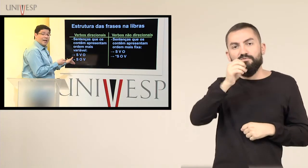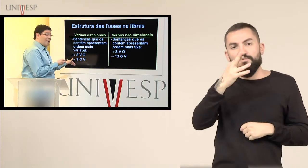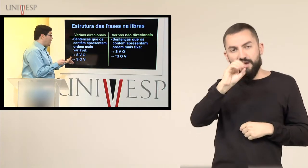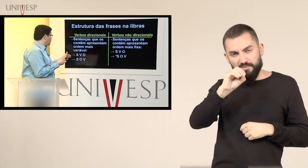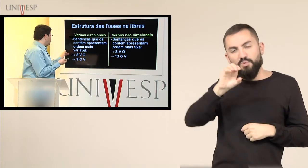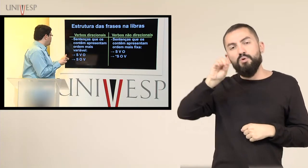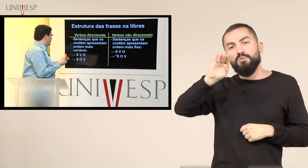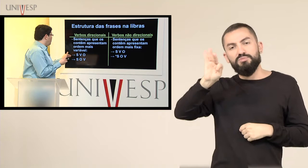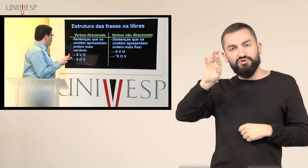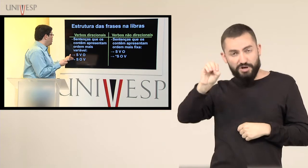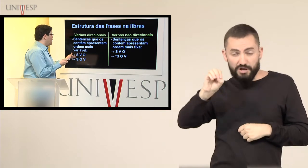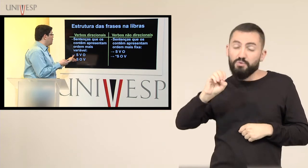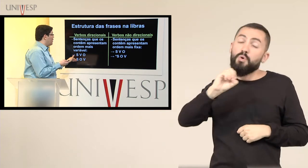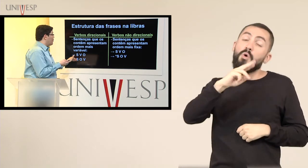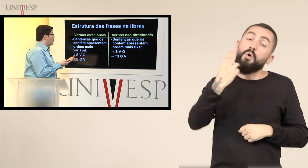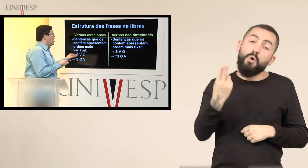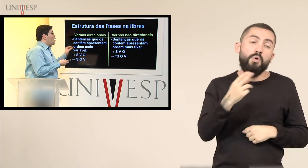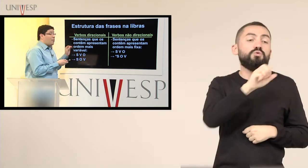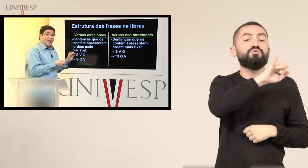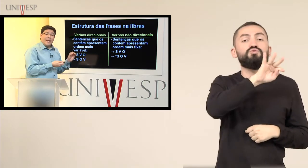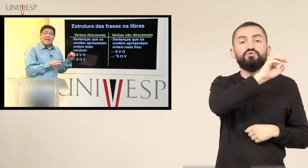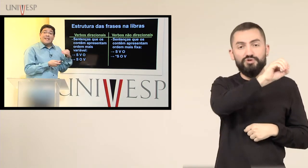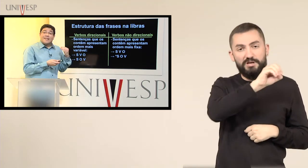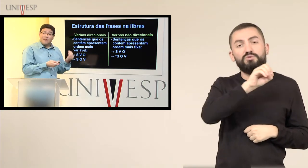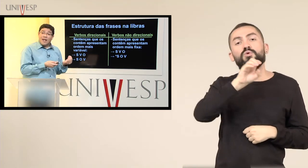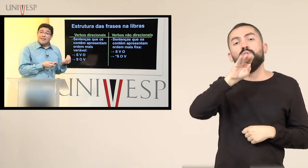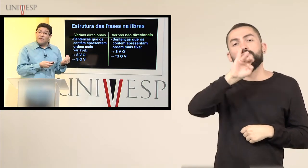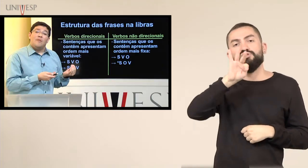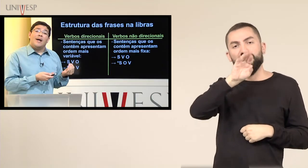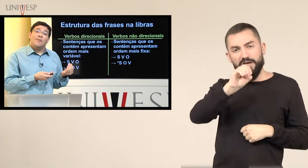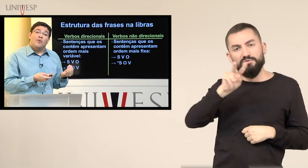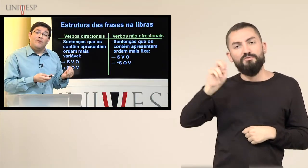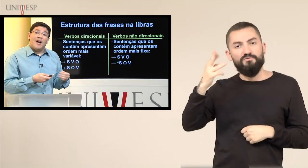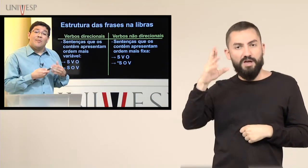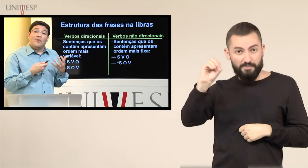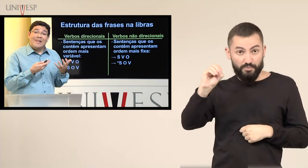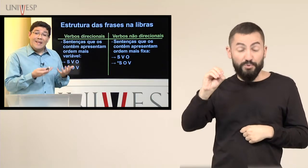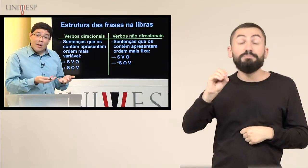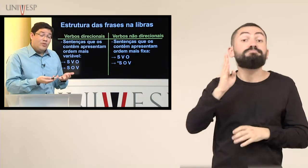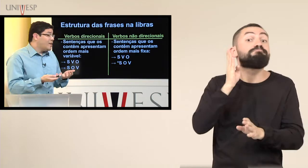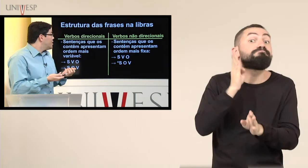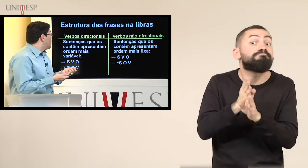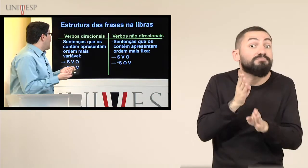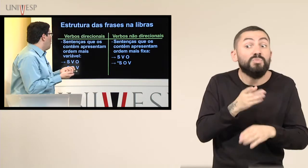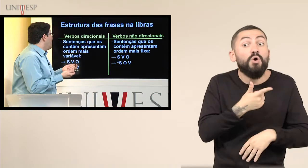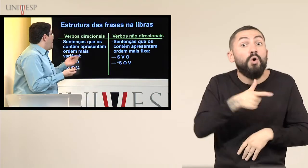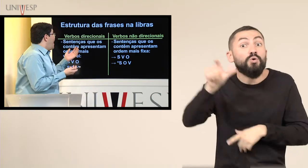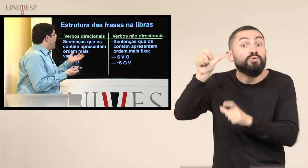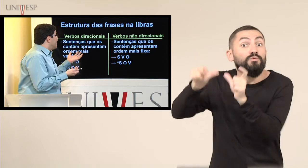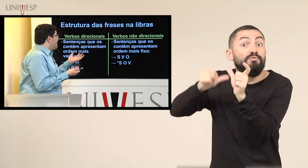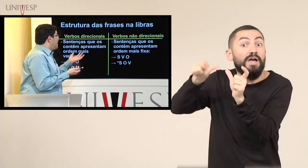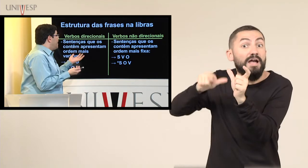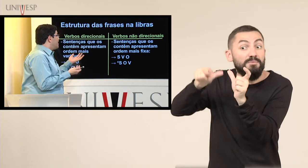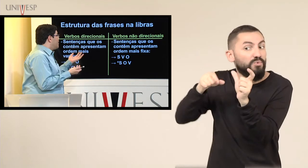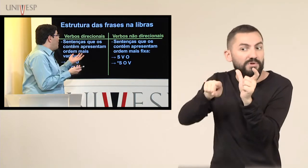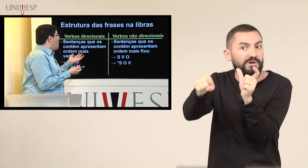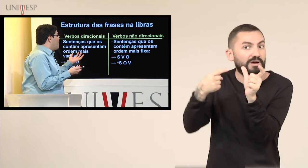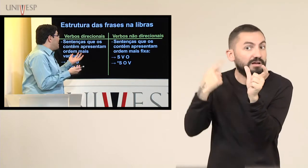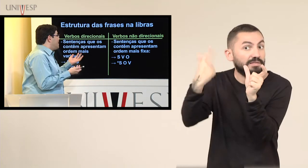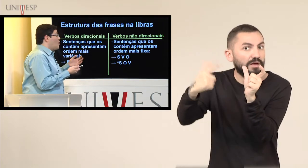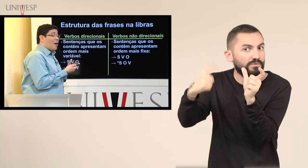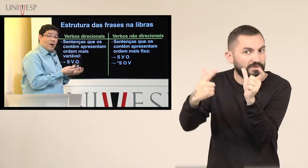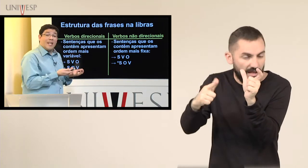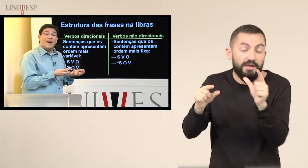na ordem abaixo, sujeito, objeto, verbo. Porém, se a frase é formada por um verbo não direcional, essas sentenças